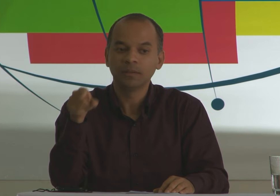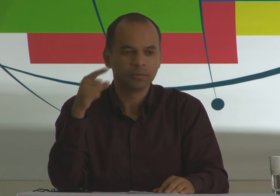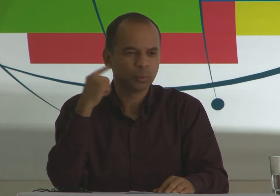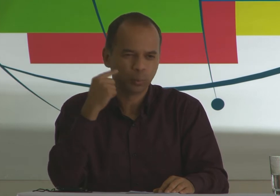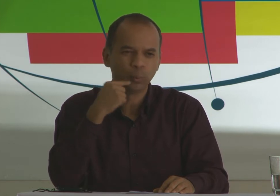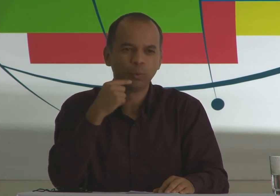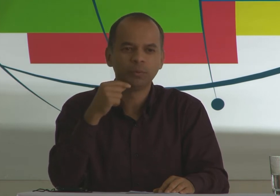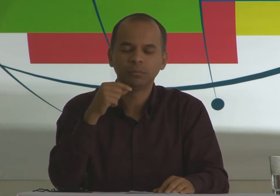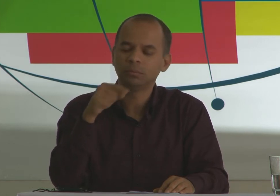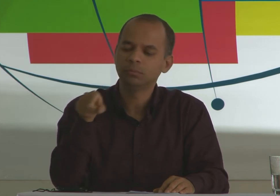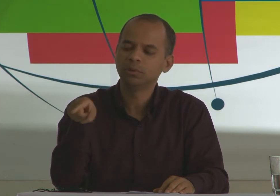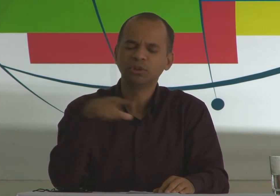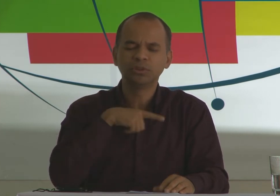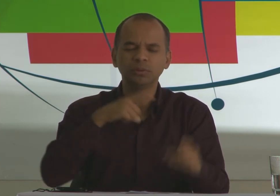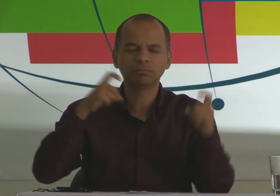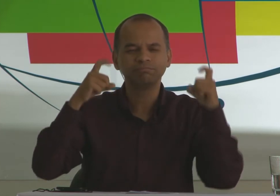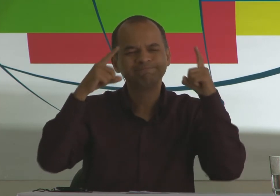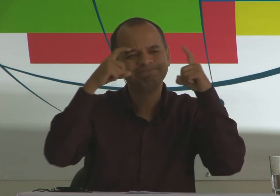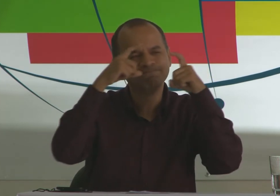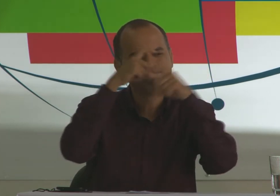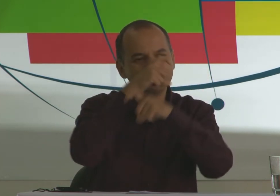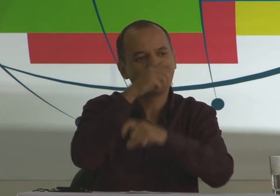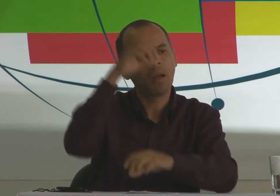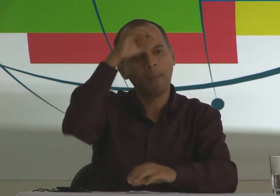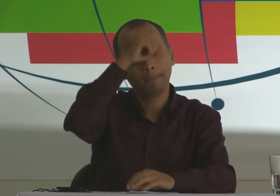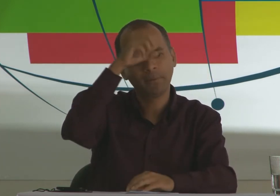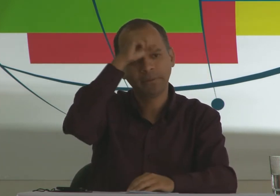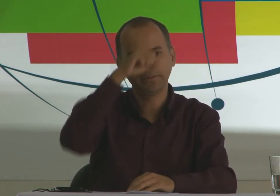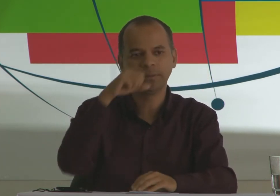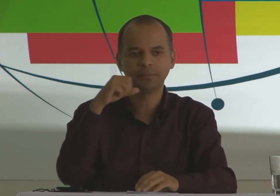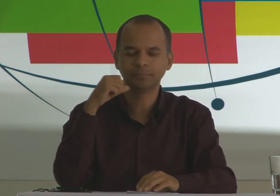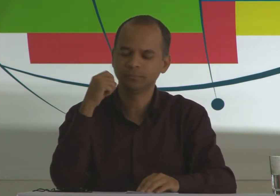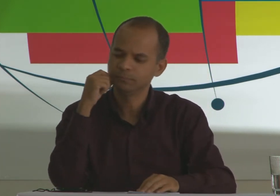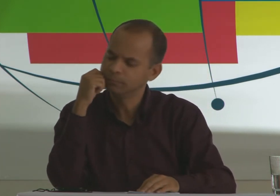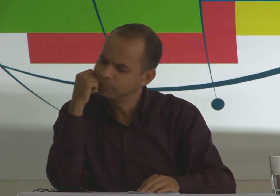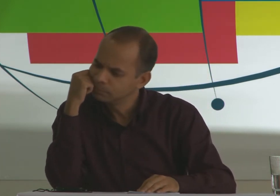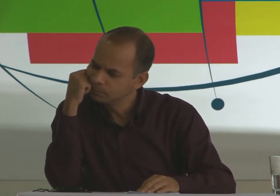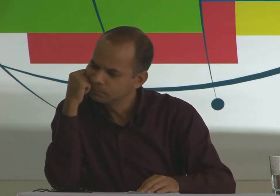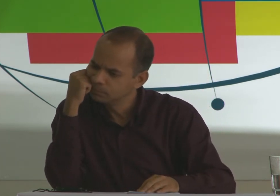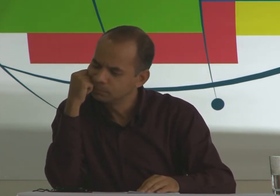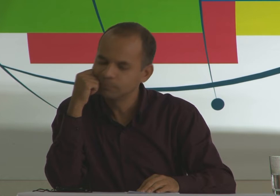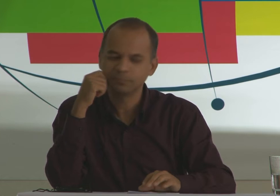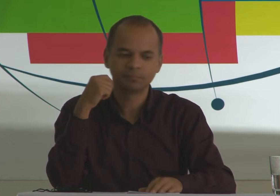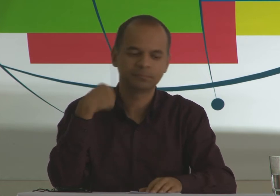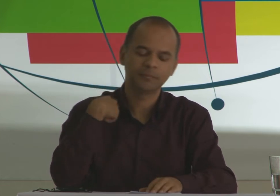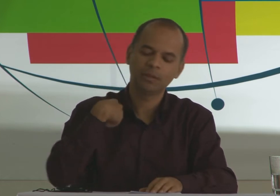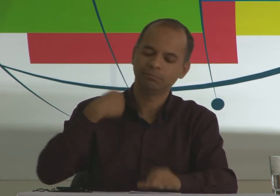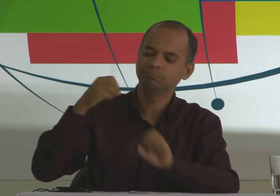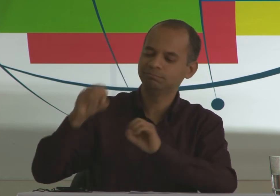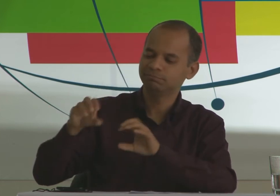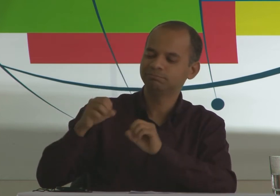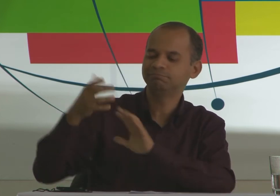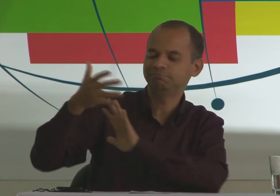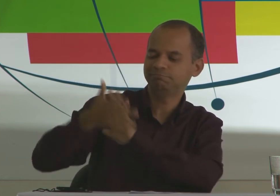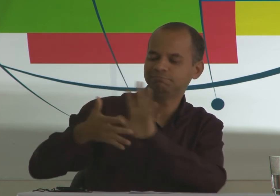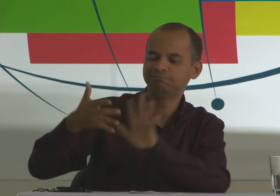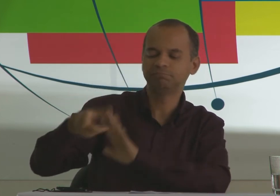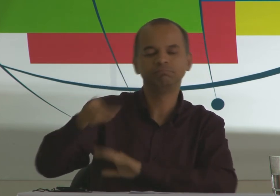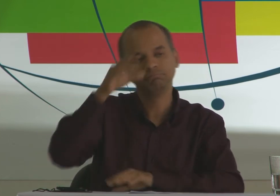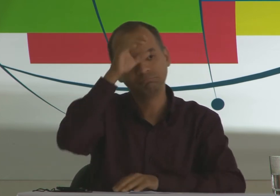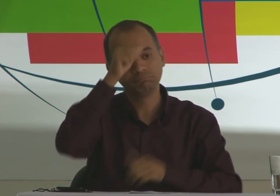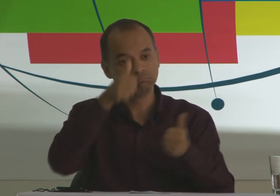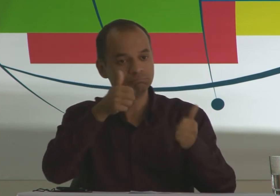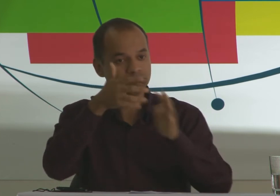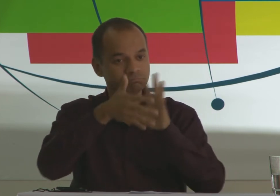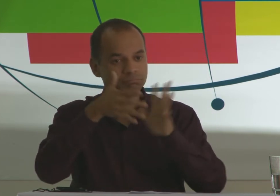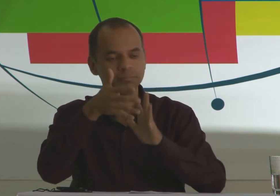tem, por exemplo, tem diversos tipos de aluno na sala de aula, pega o aluno que tem deficiência intelectual, que tem uma série de dificuldades de aprendizagem. E eu, como professor,